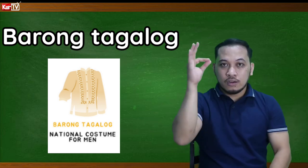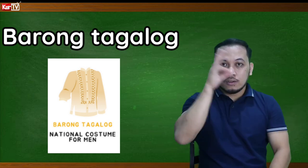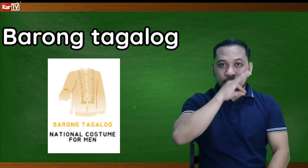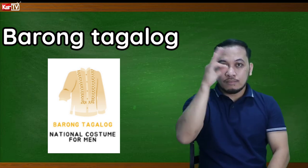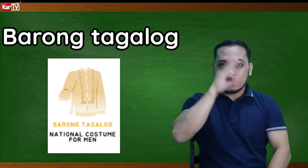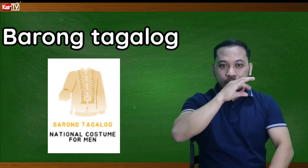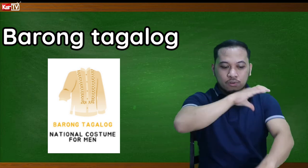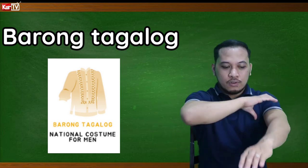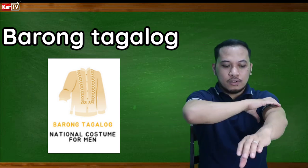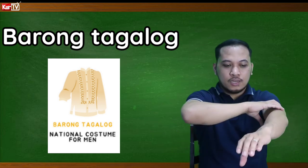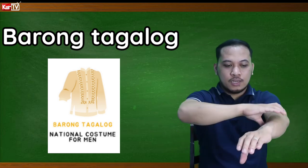Barong